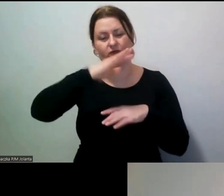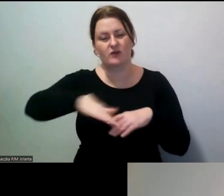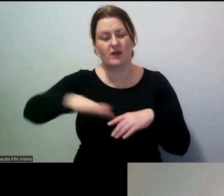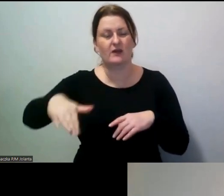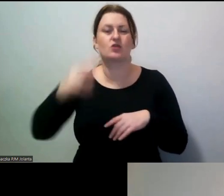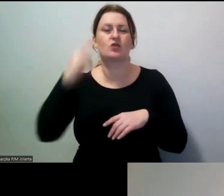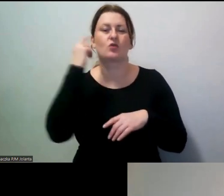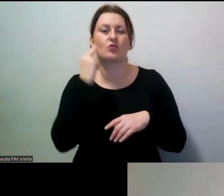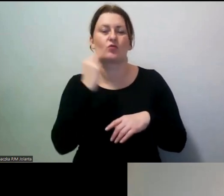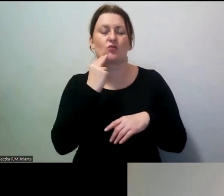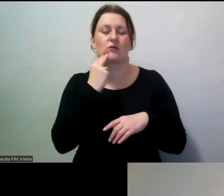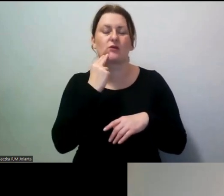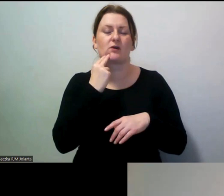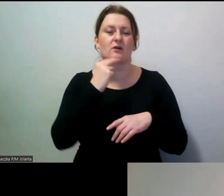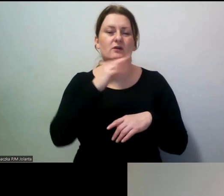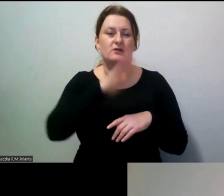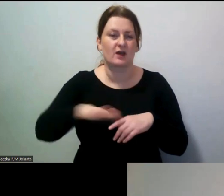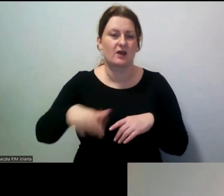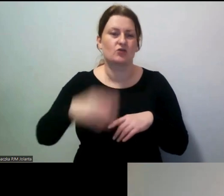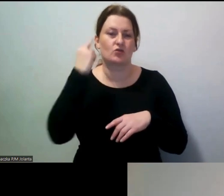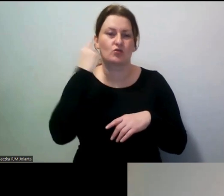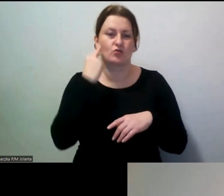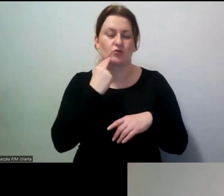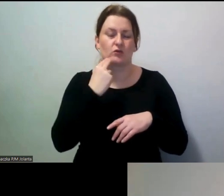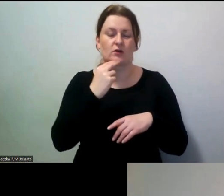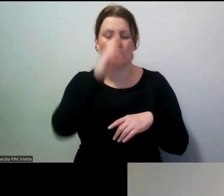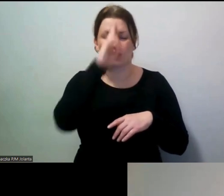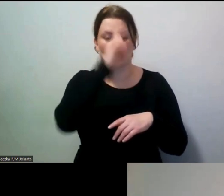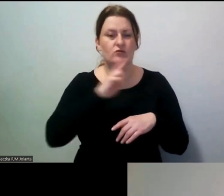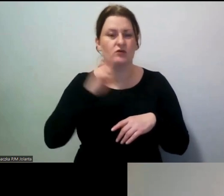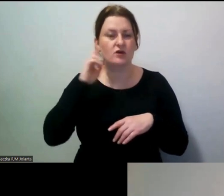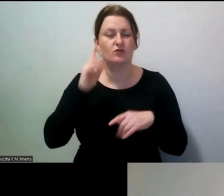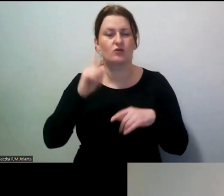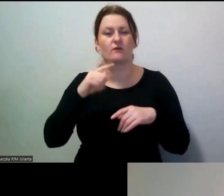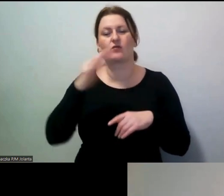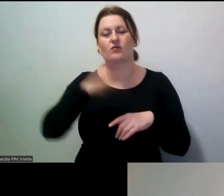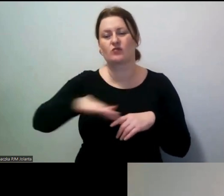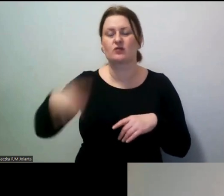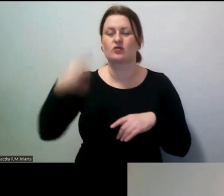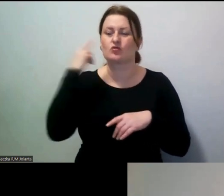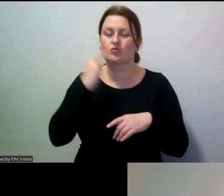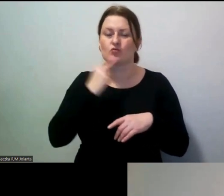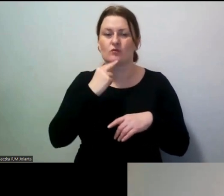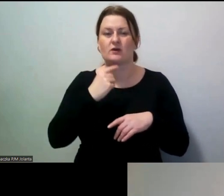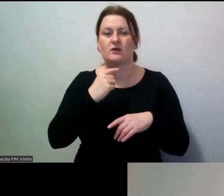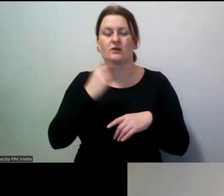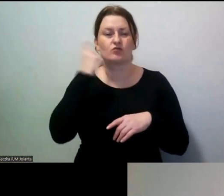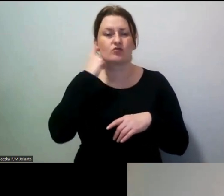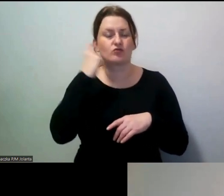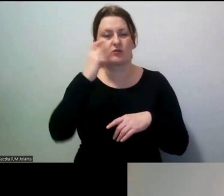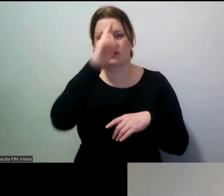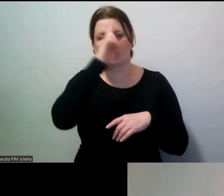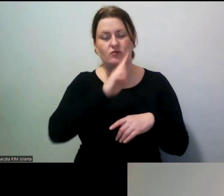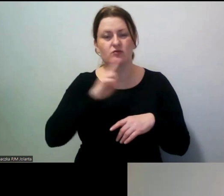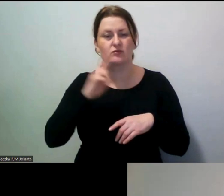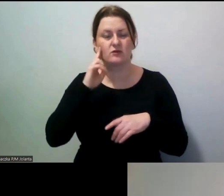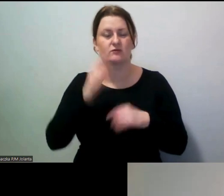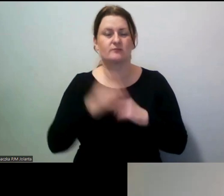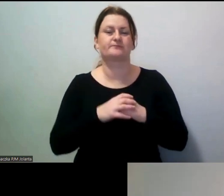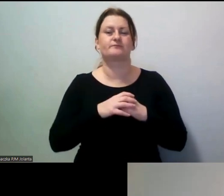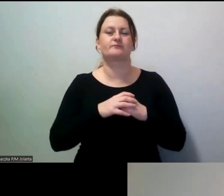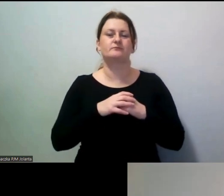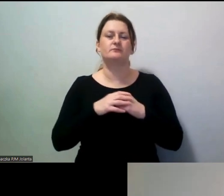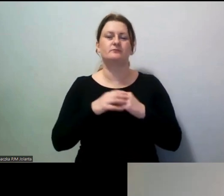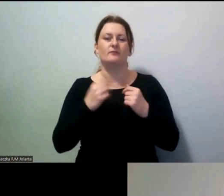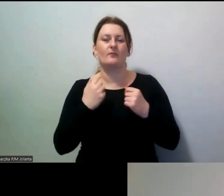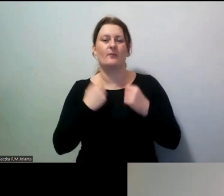są dziećmi głuchych rodziców i uczniów głuchych, którzy są dziećmi słyszących rodziców. Myślę, że to